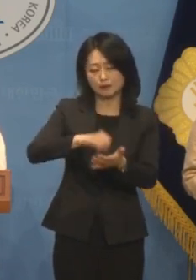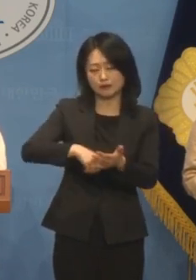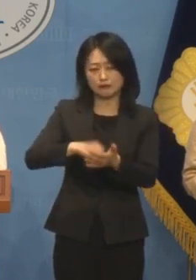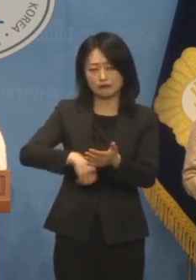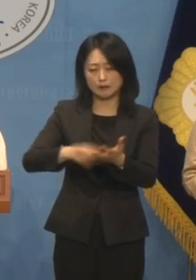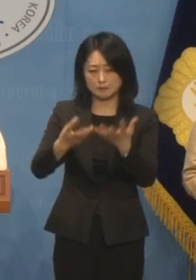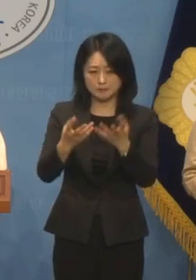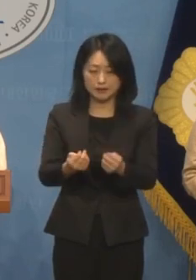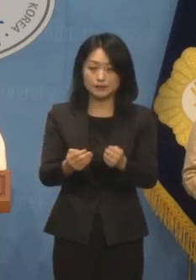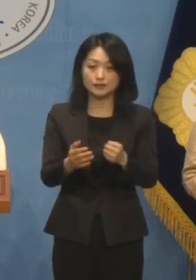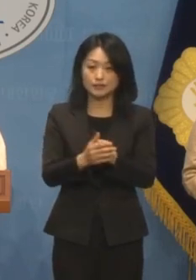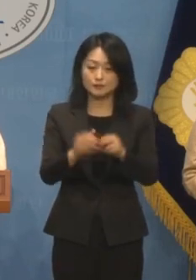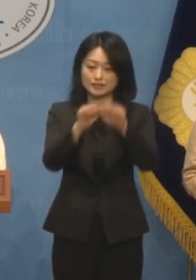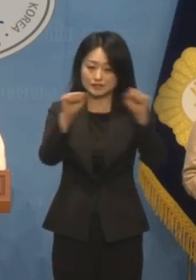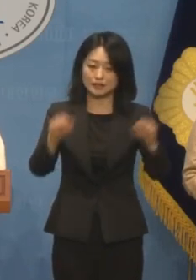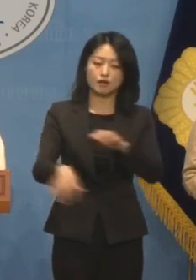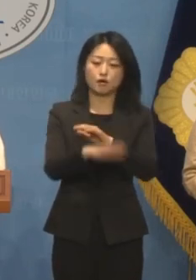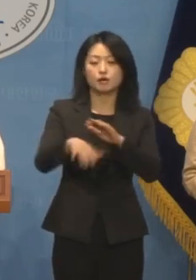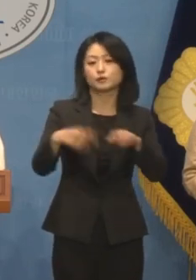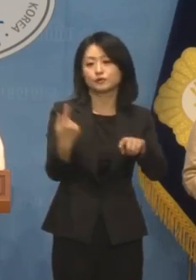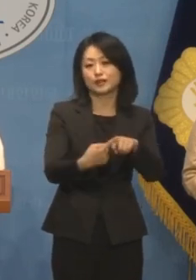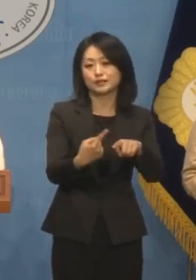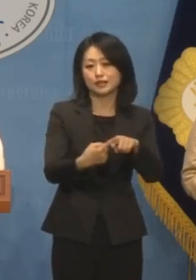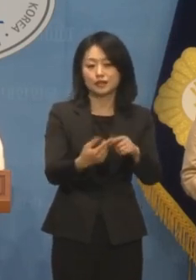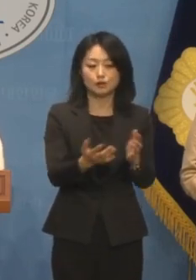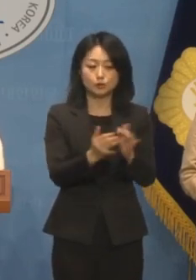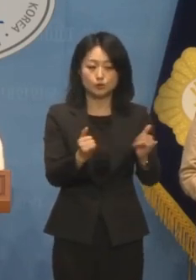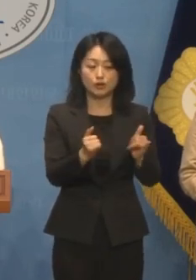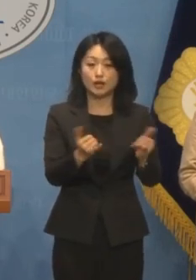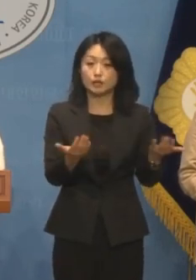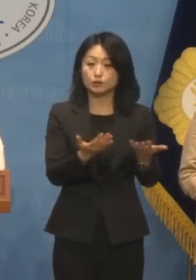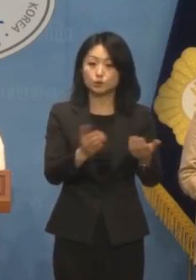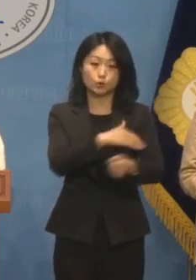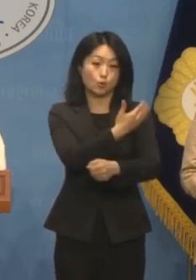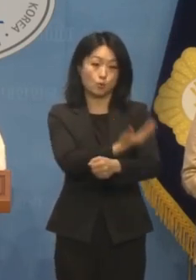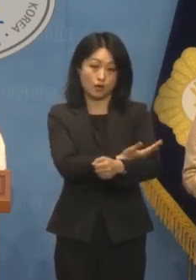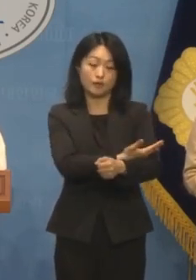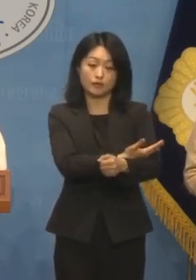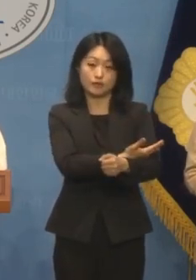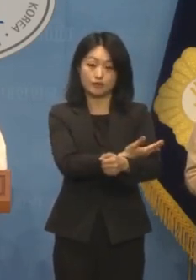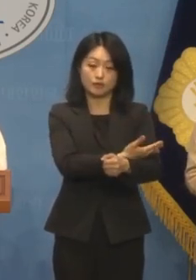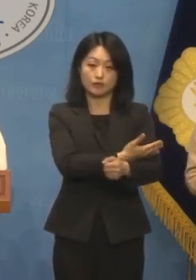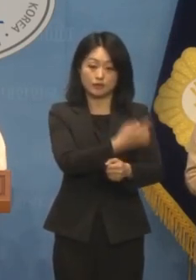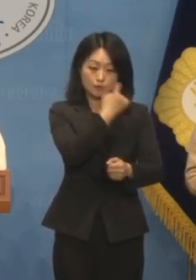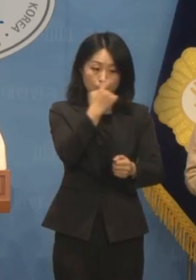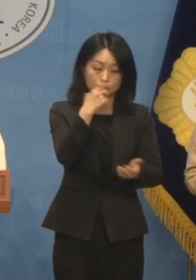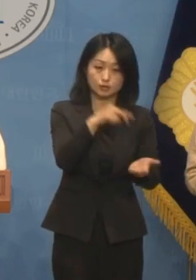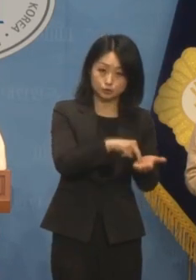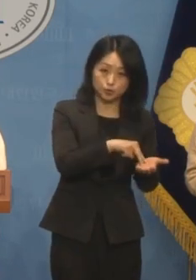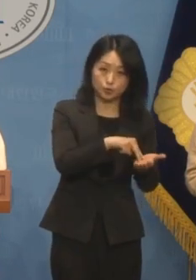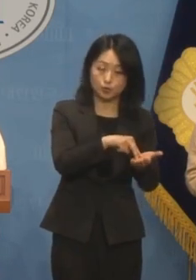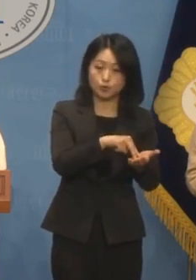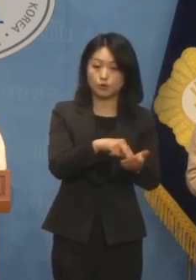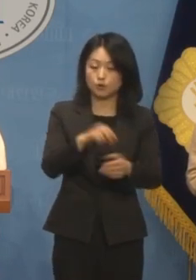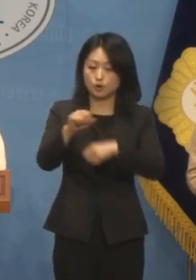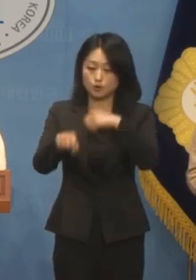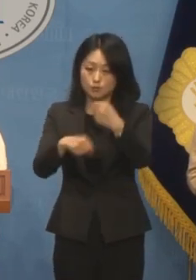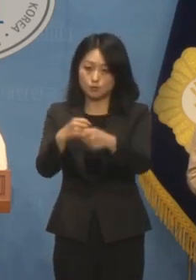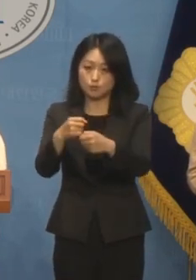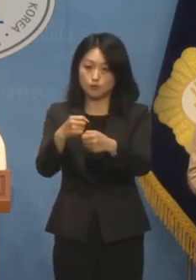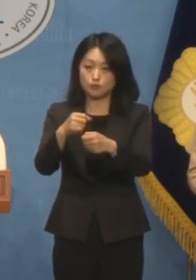전형적으로 보여줍니다. 활동가들이 노동권 보장이 구조된 동물들의 동물복지와 별개가 아닌